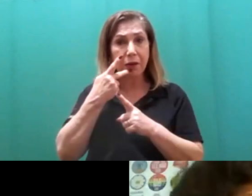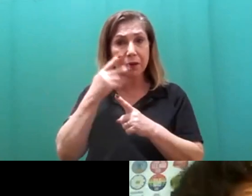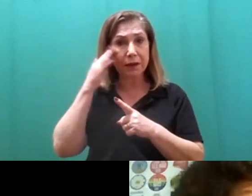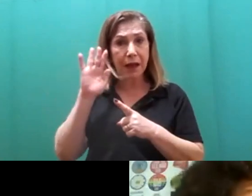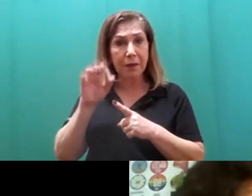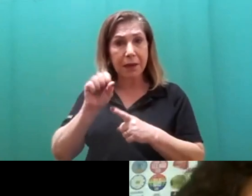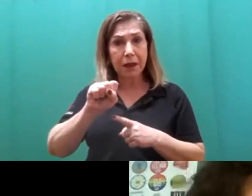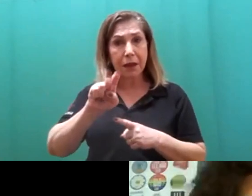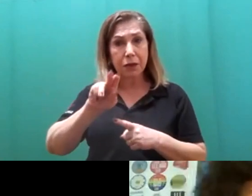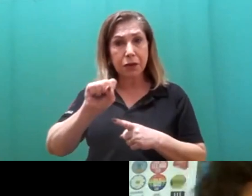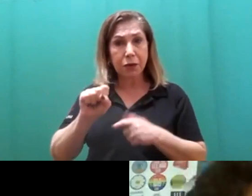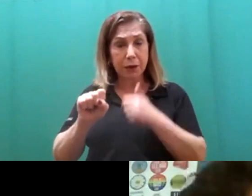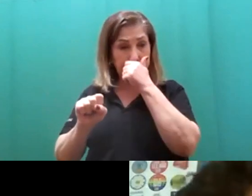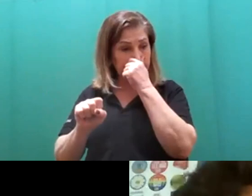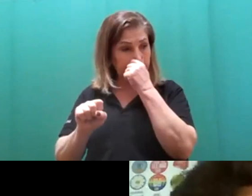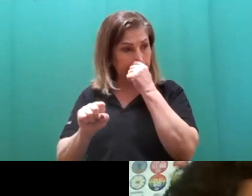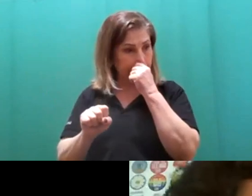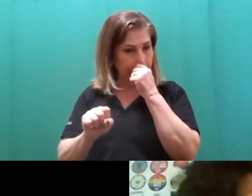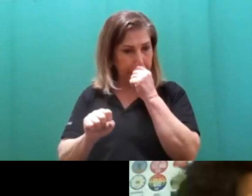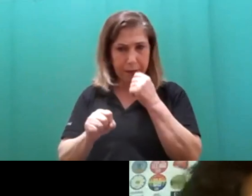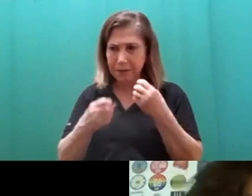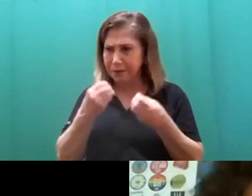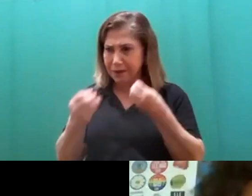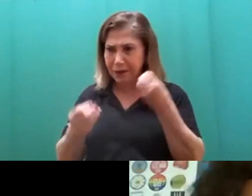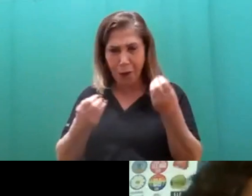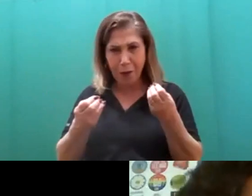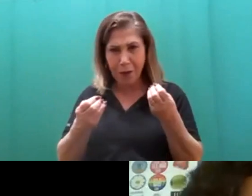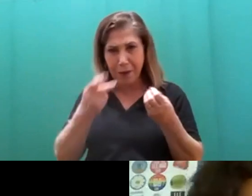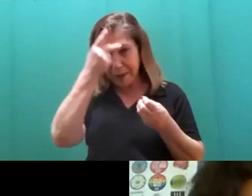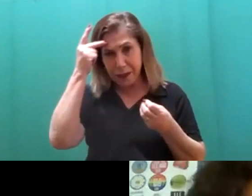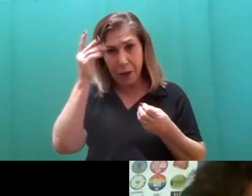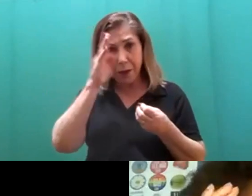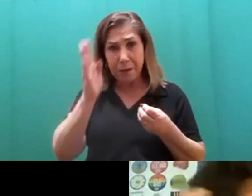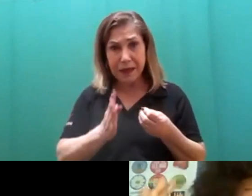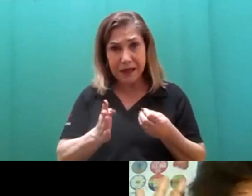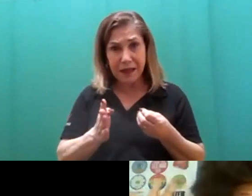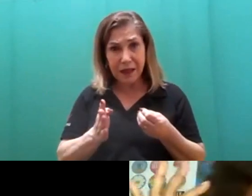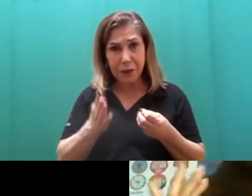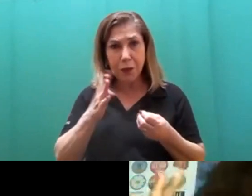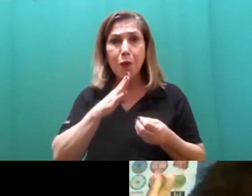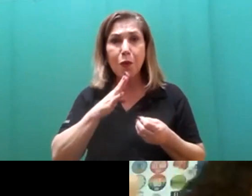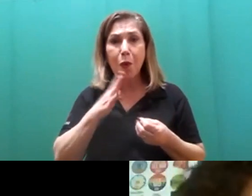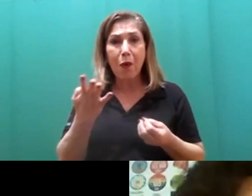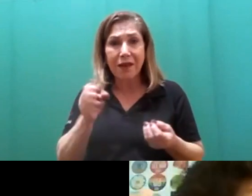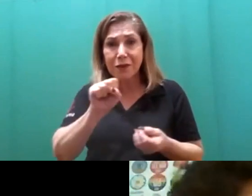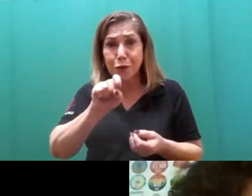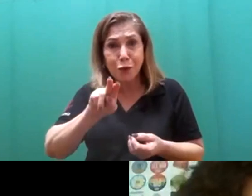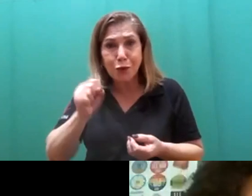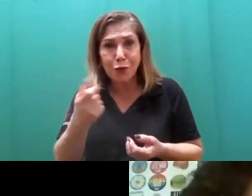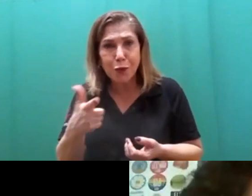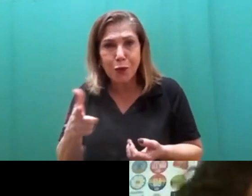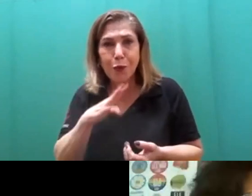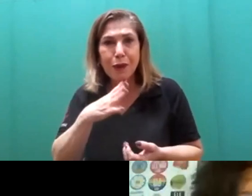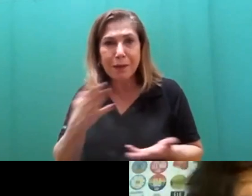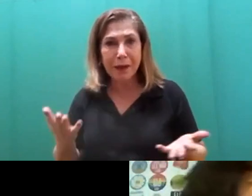SUS. Não sabia como funcionava o SUS, é um brasileiro, está no governo brasileiro, aí eu não sabia como é que funcionava o SUS. E